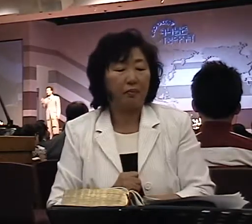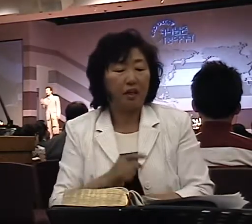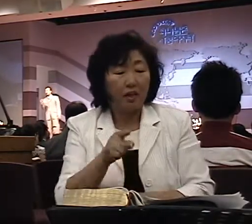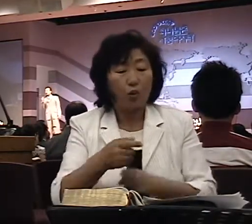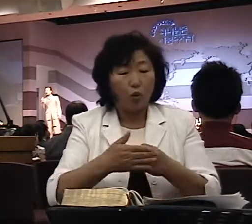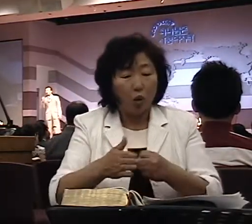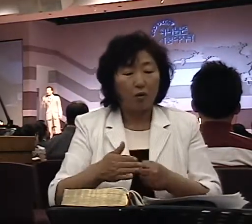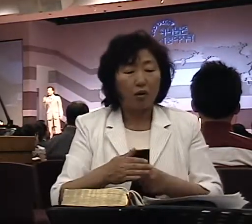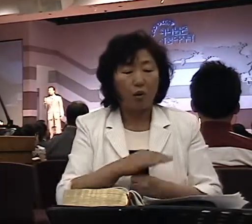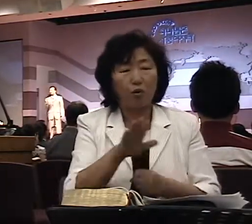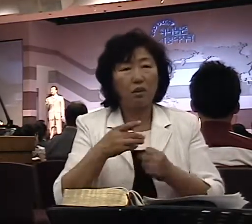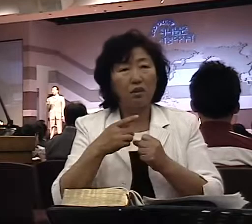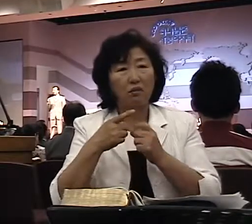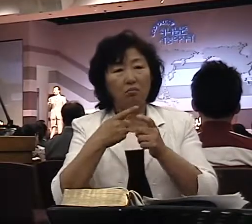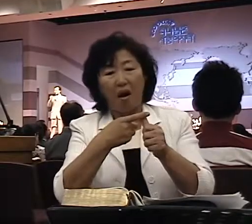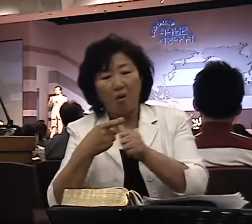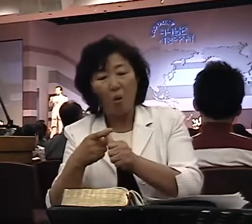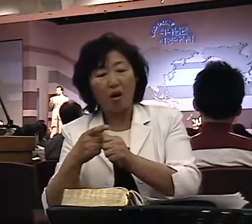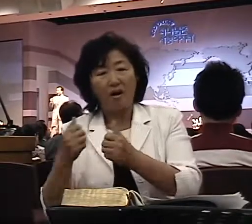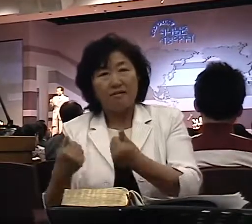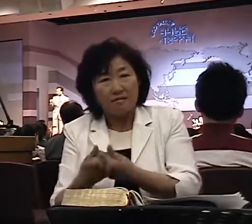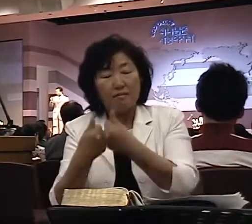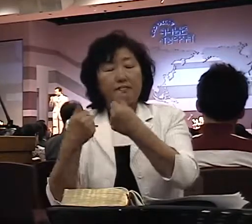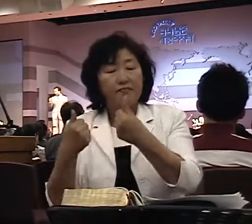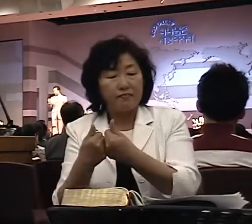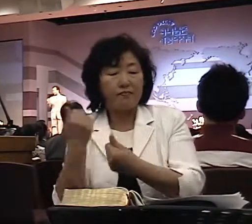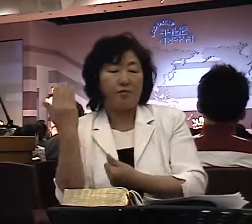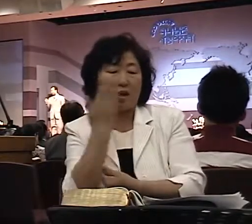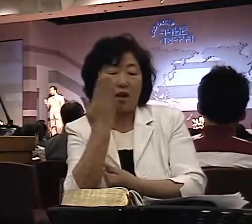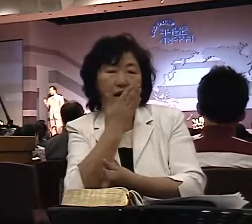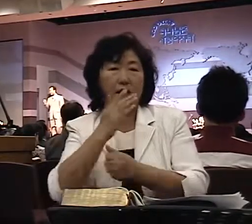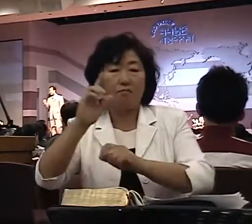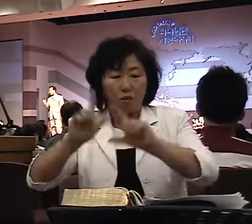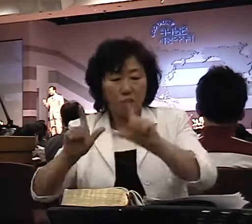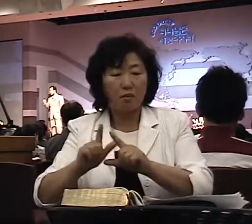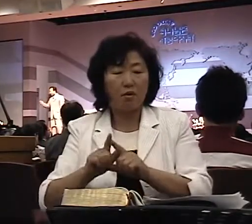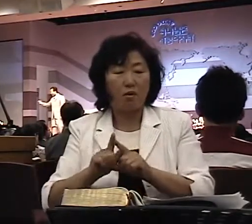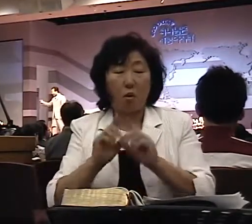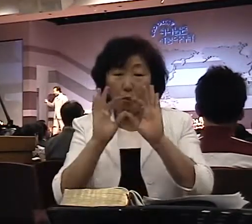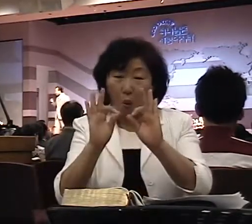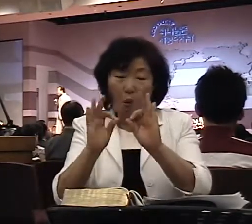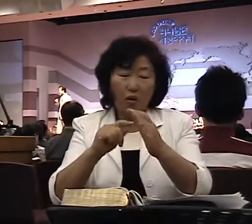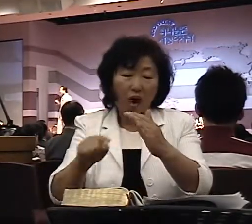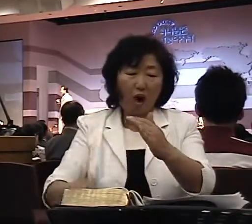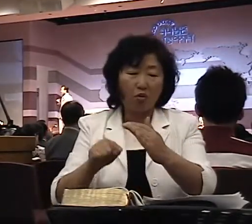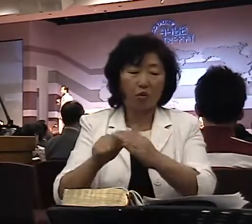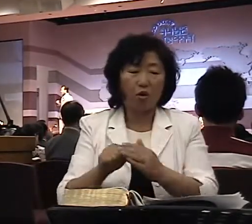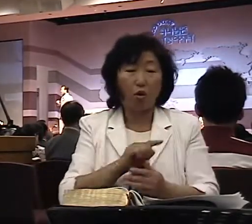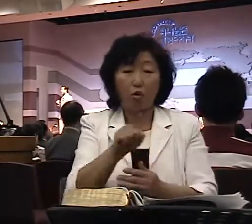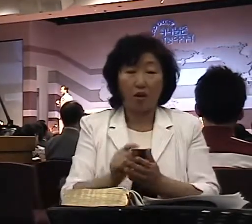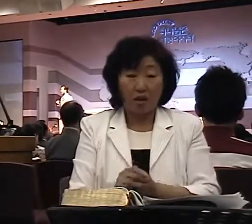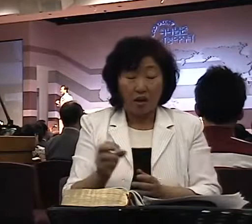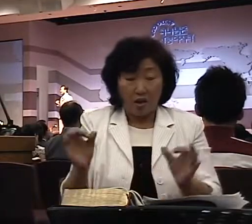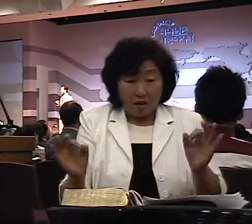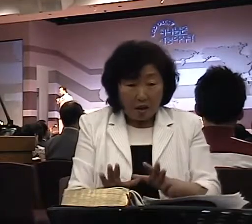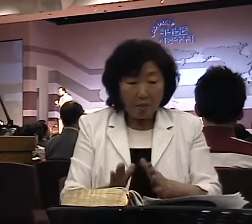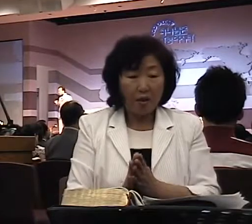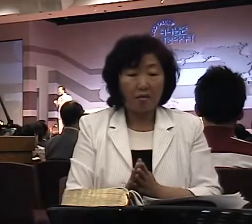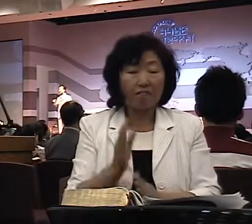그렇기 때문에 우리가 유혹과 싸우면서 순결한 모습을 보이는 가운데 우리에게 당장 일어나는